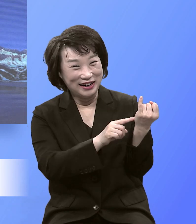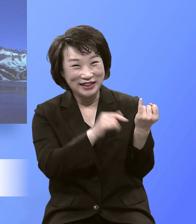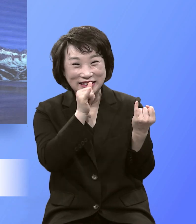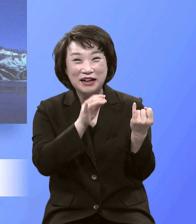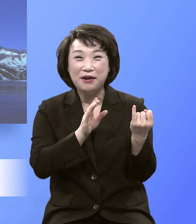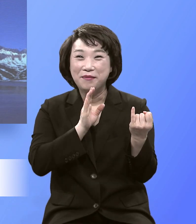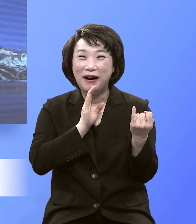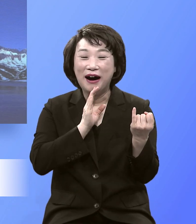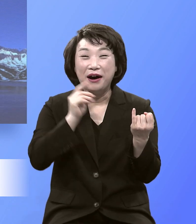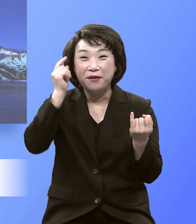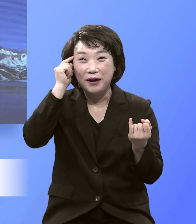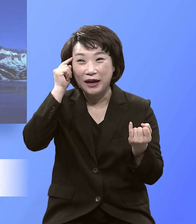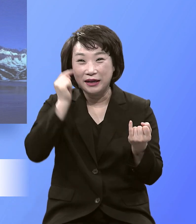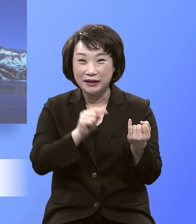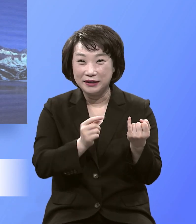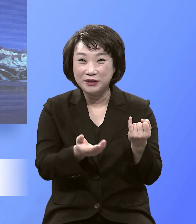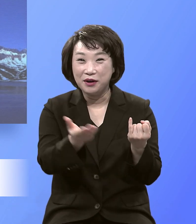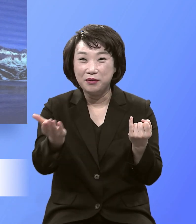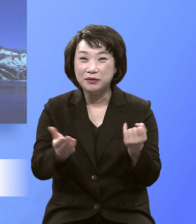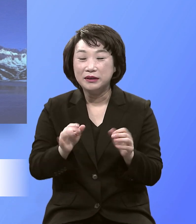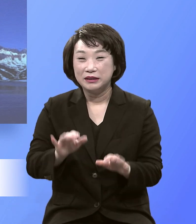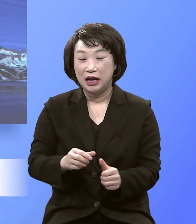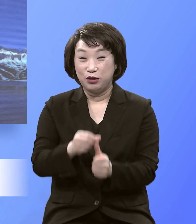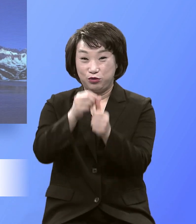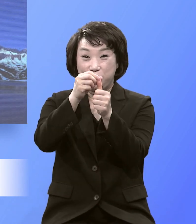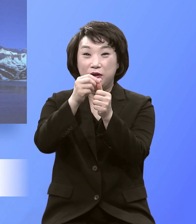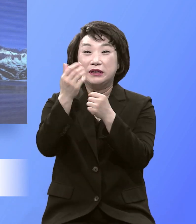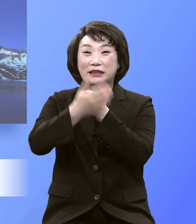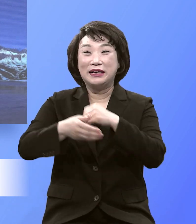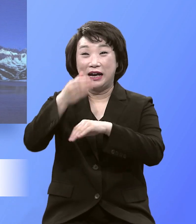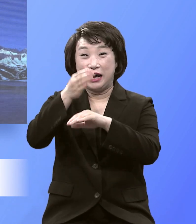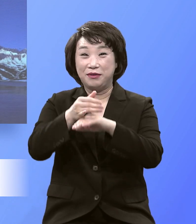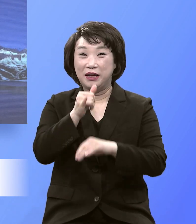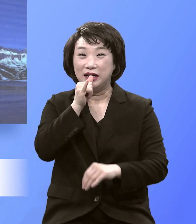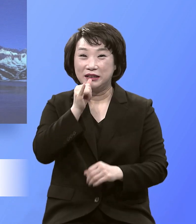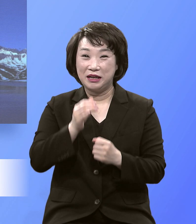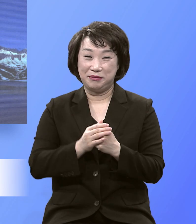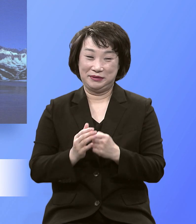뭐 때문이냐? 구원의 은혜 감사해서.